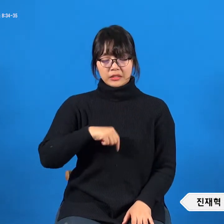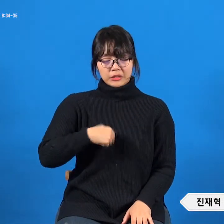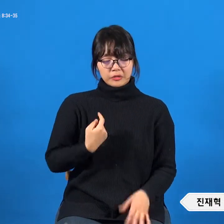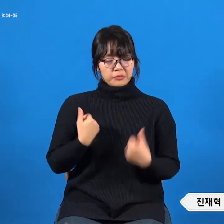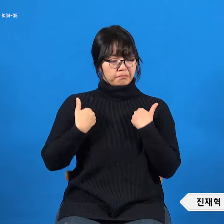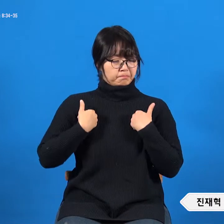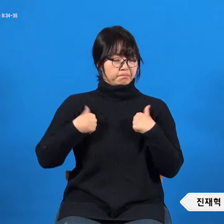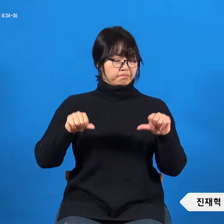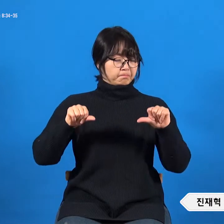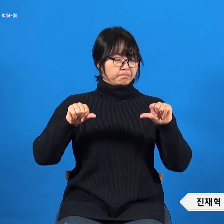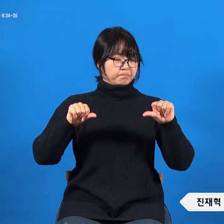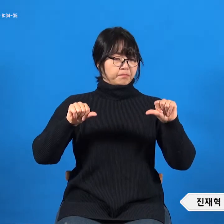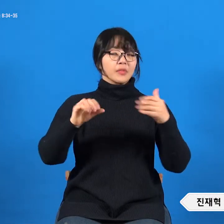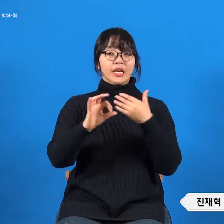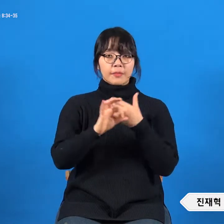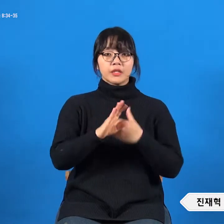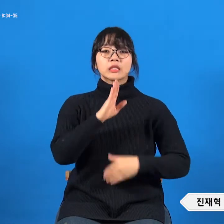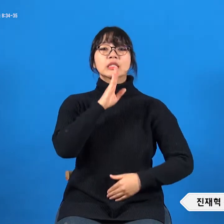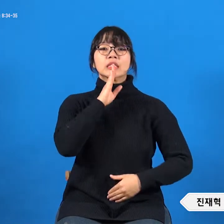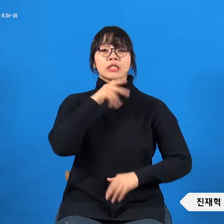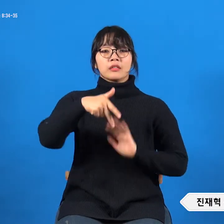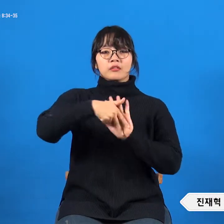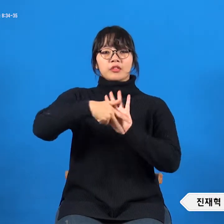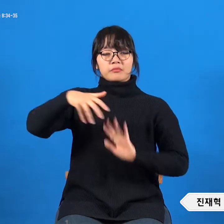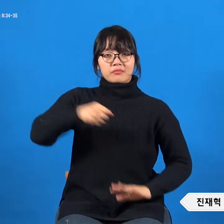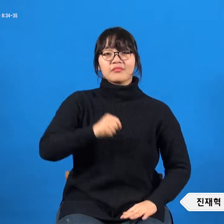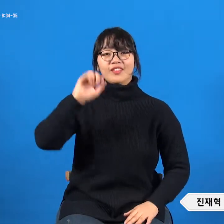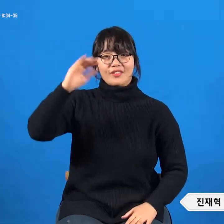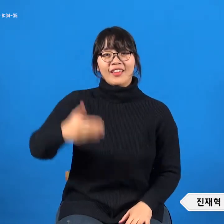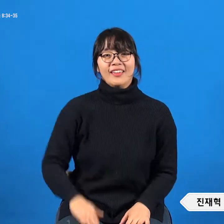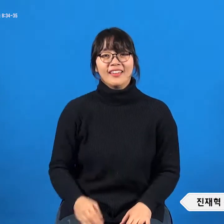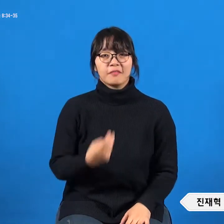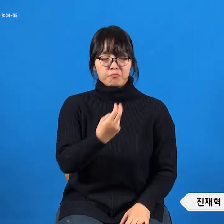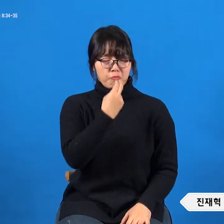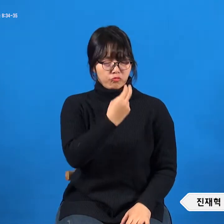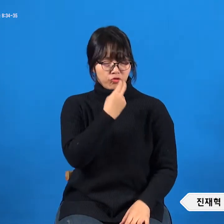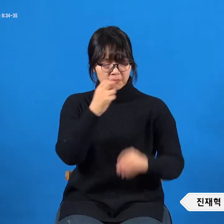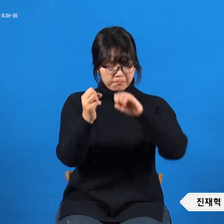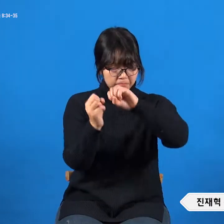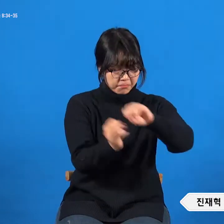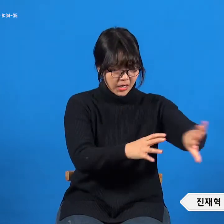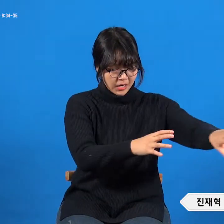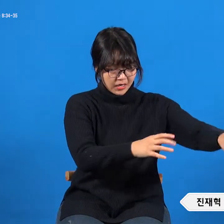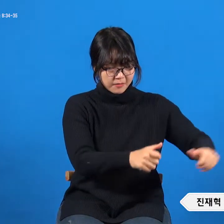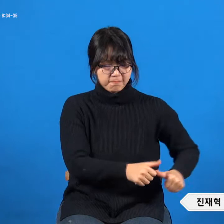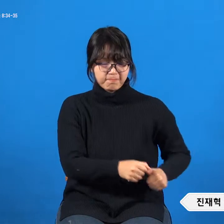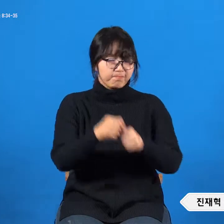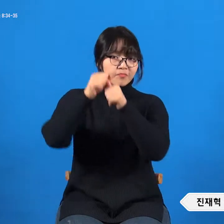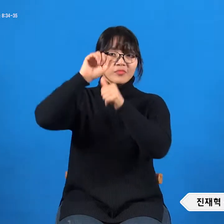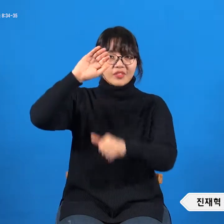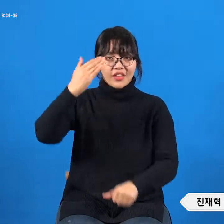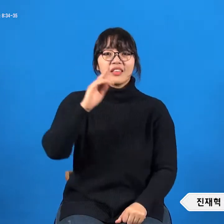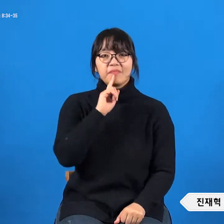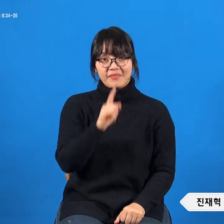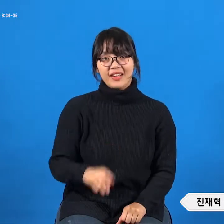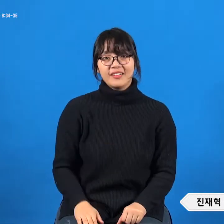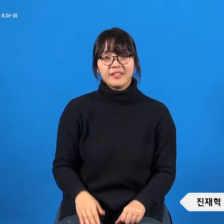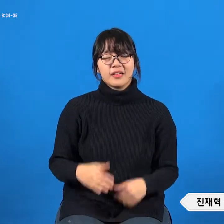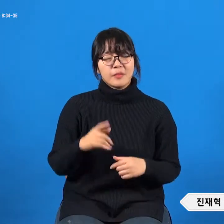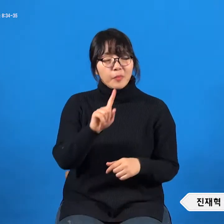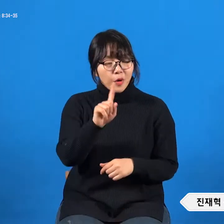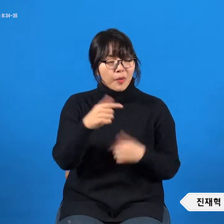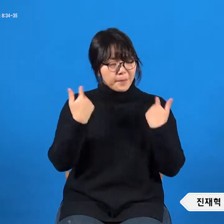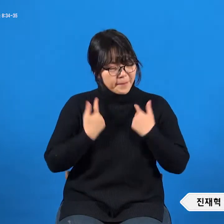포기하면 진정한 자신을 얻으리라. 목숨을 잃으면 목숨을 구원하리라. 죽음, 즉 매일 자기